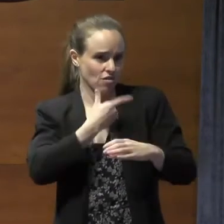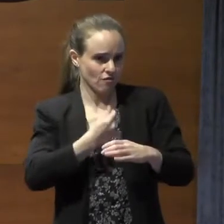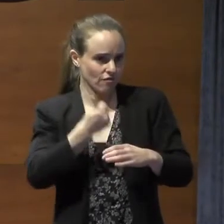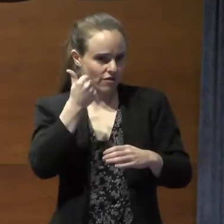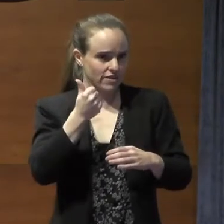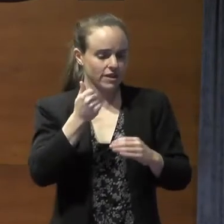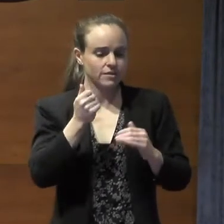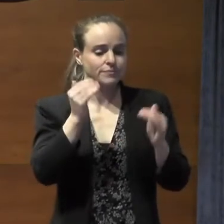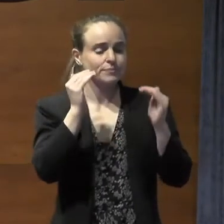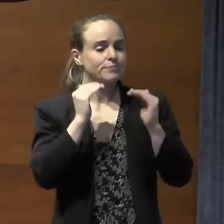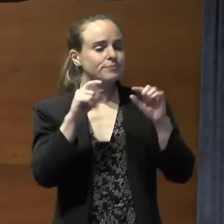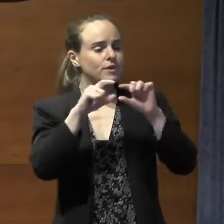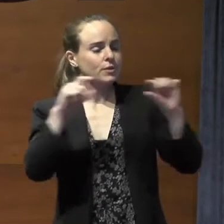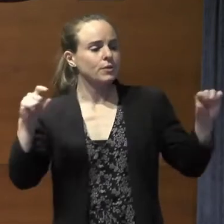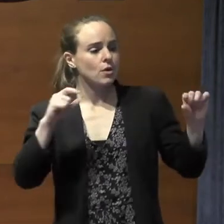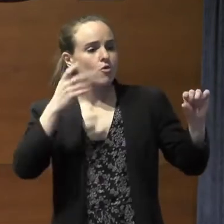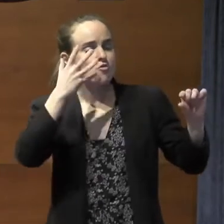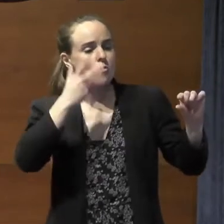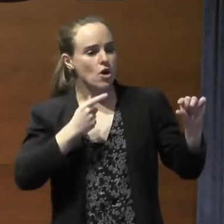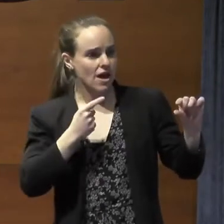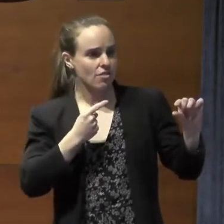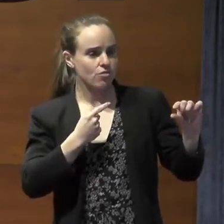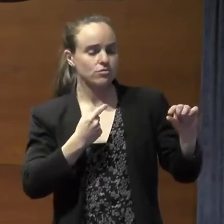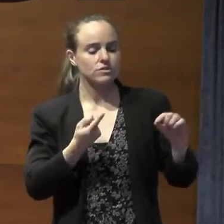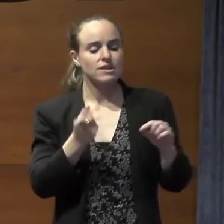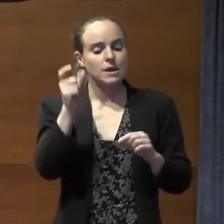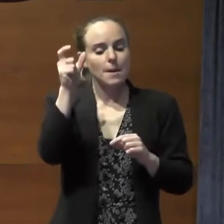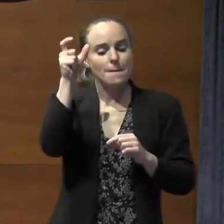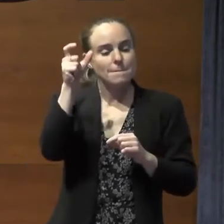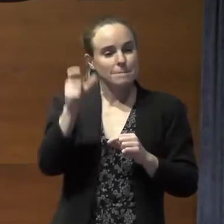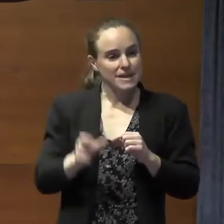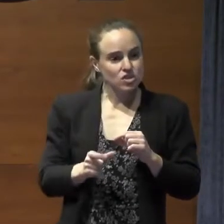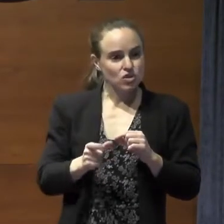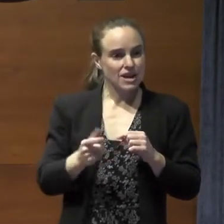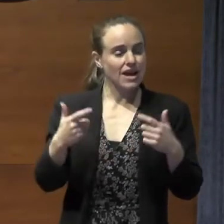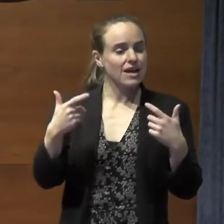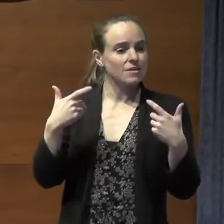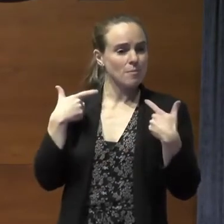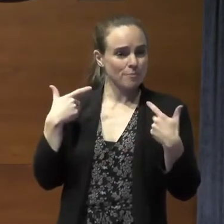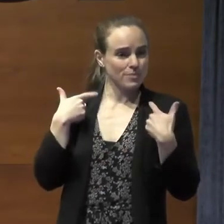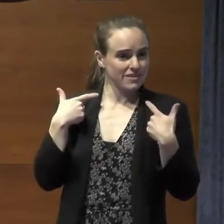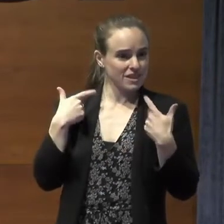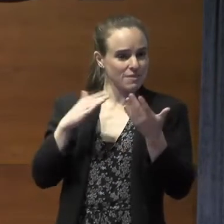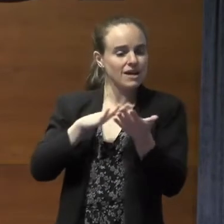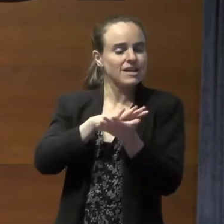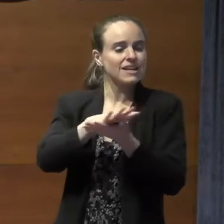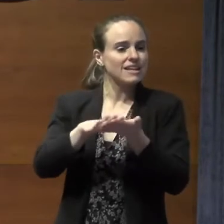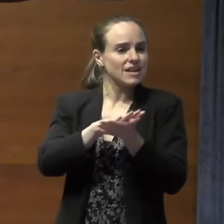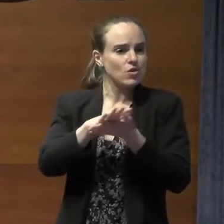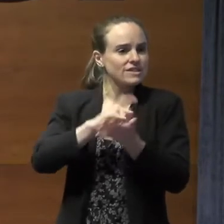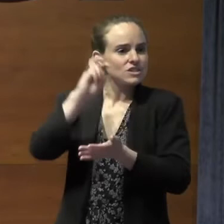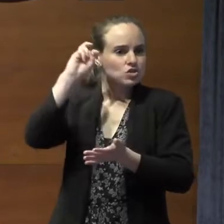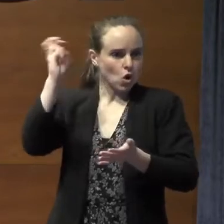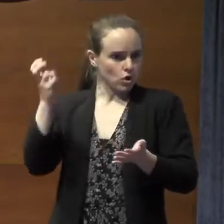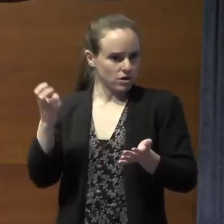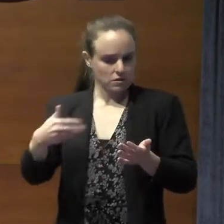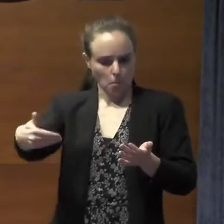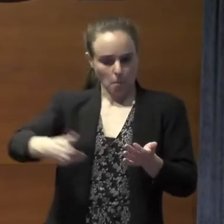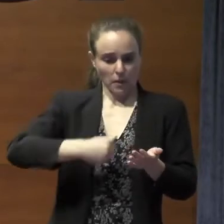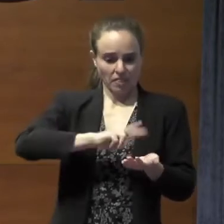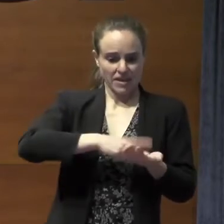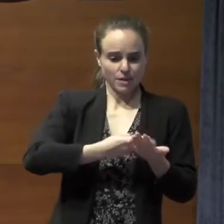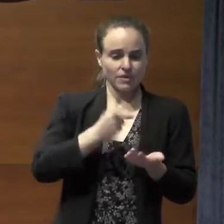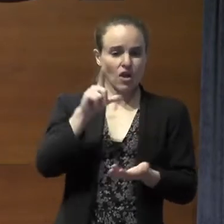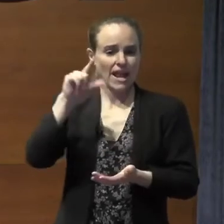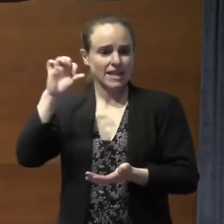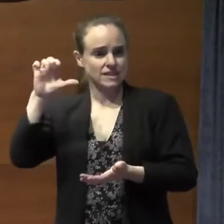en morado la frecuencia con que la víctima no signa la lengua para la que se ha encargado el encuentro. Como